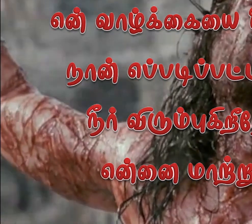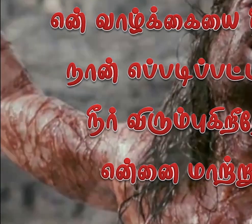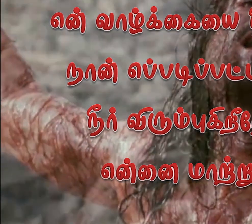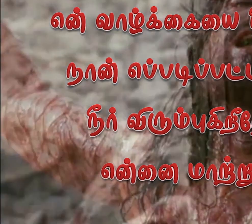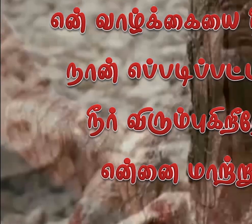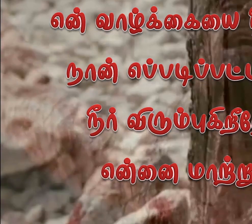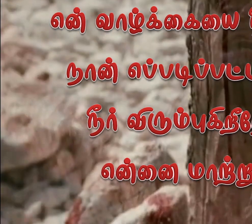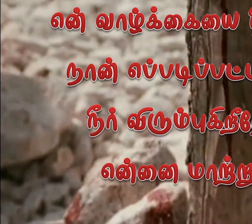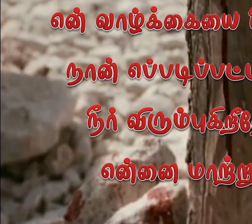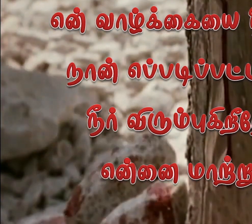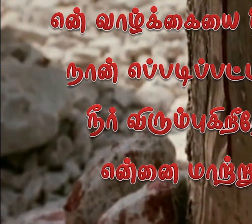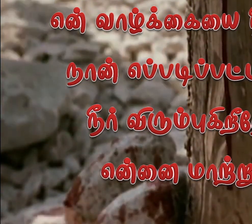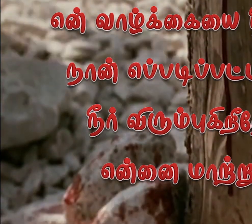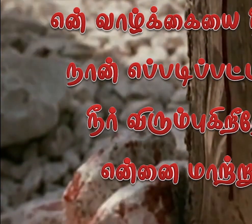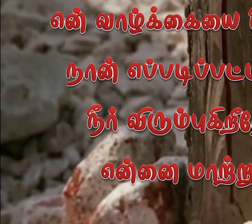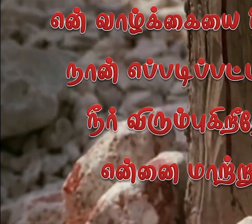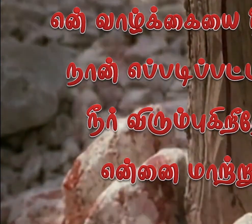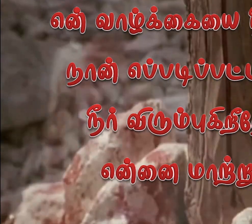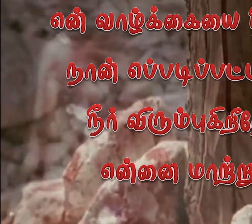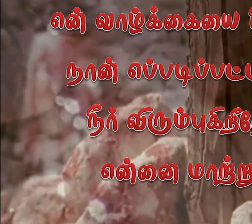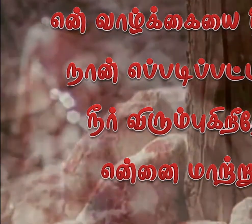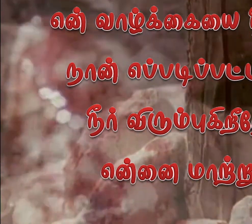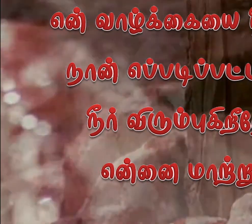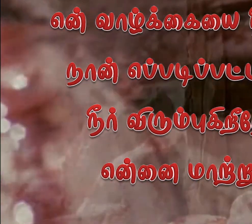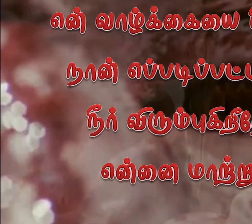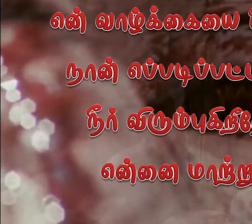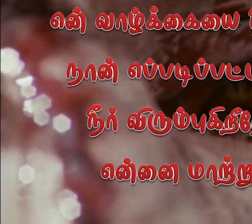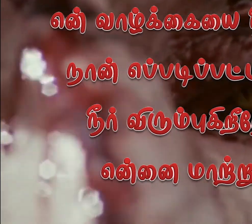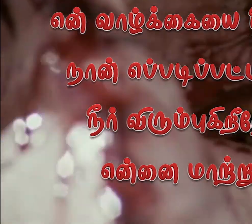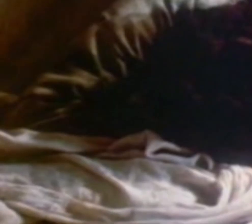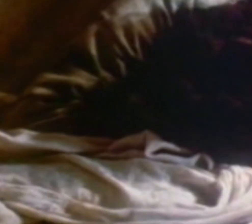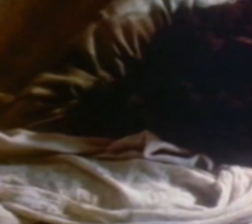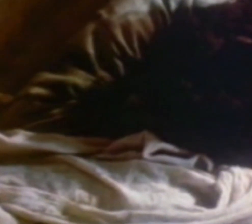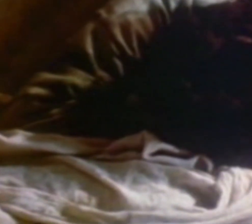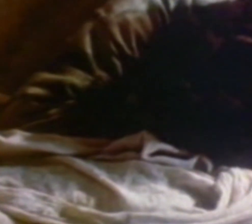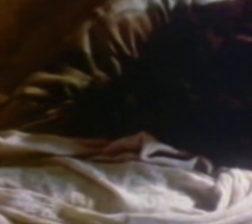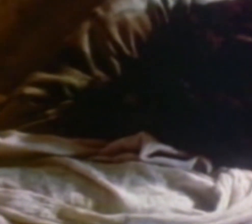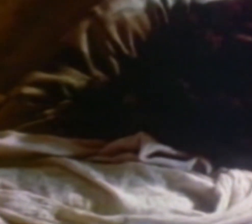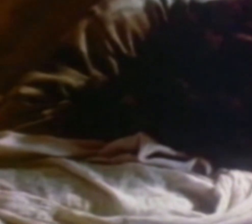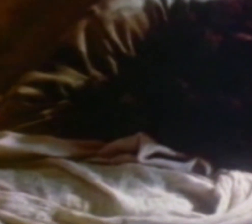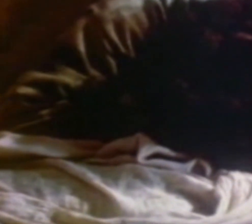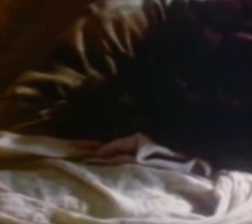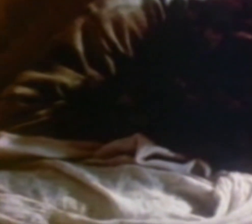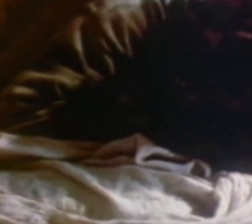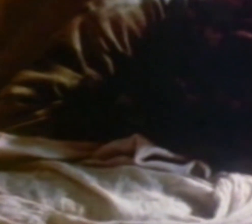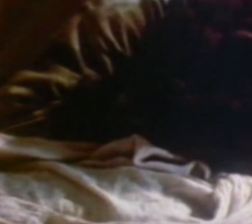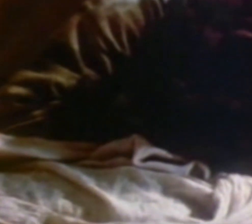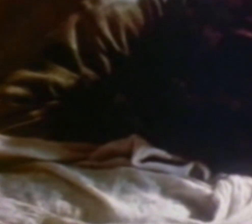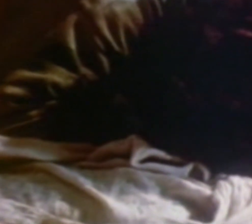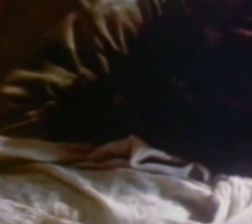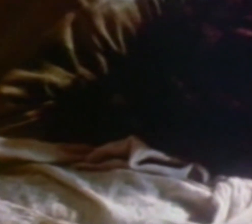இருக்க நீர் விரும்புகிறீரோ அப்படியாக என்னை மாற்றும். ஆமேன். இந்த ஜெபம் உங்கள் உள்ளத்தின்